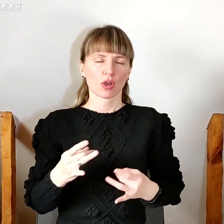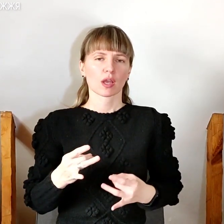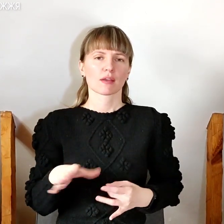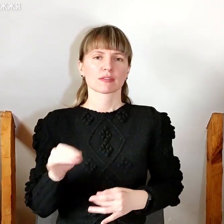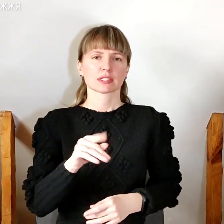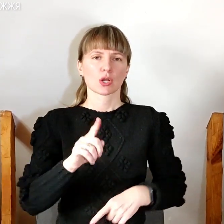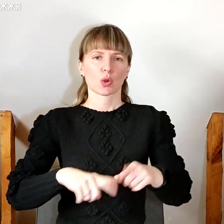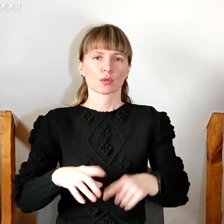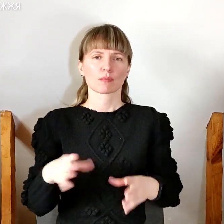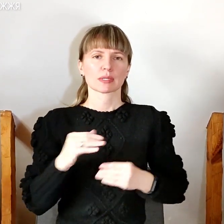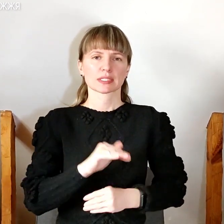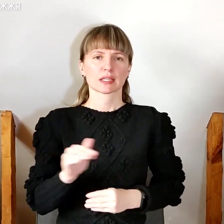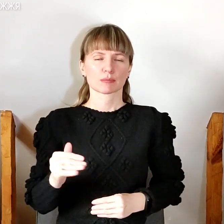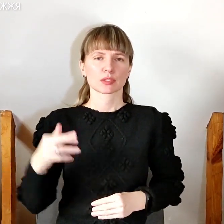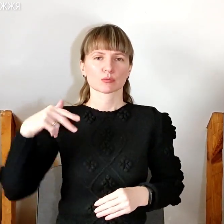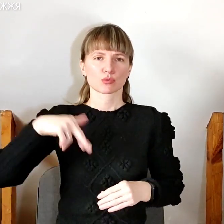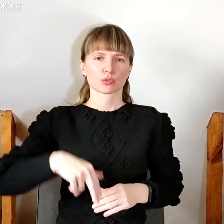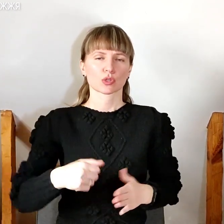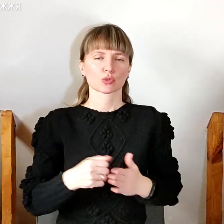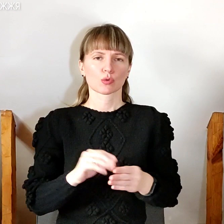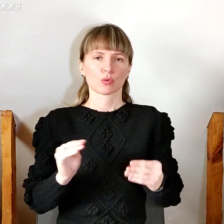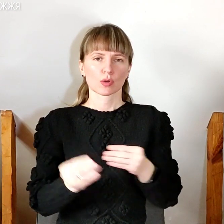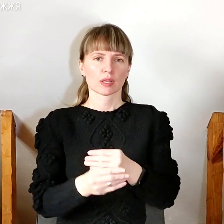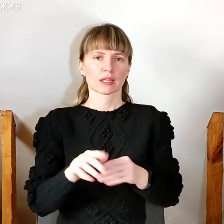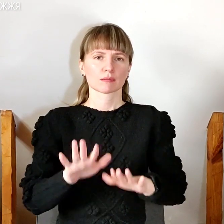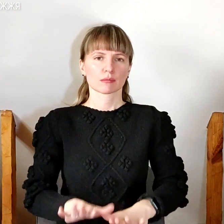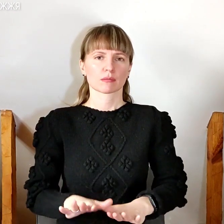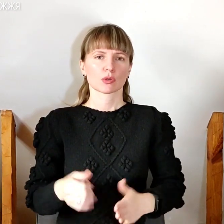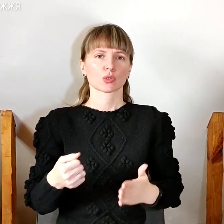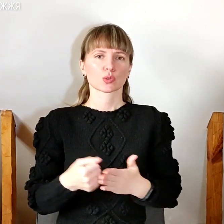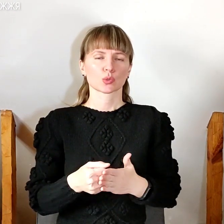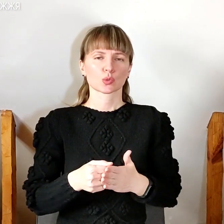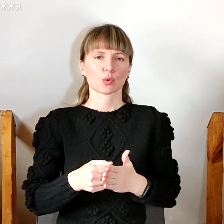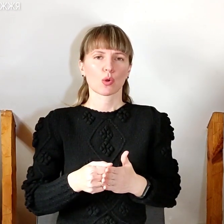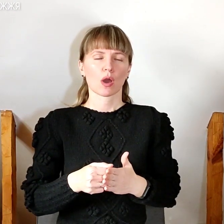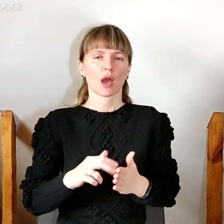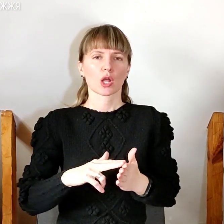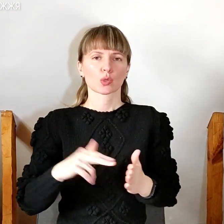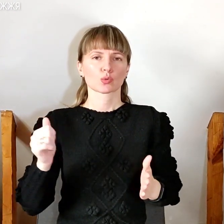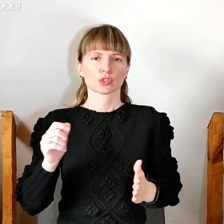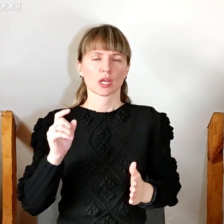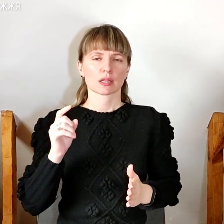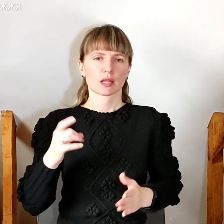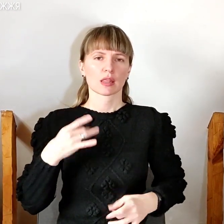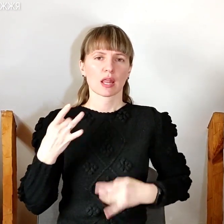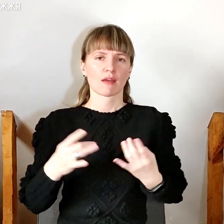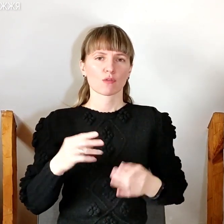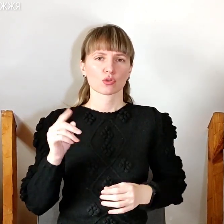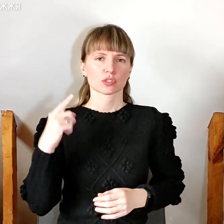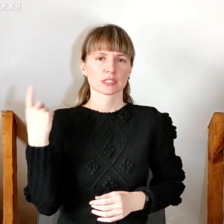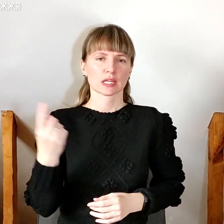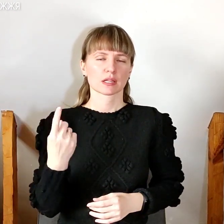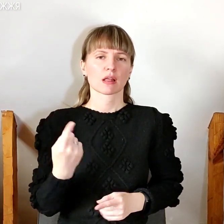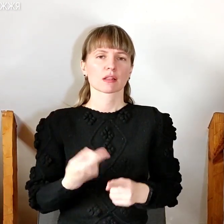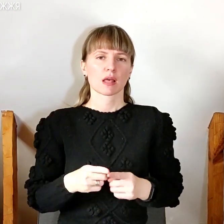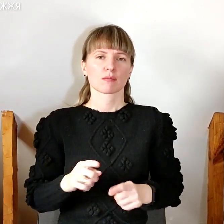дітьми спускаються безпосередньо до укриття і перебувають там до відміни тривожного сигналу, тому там намагаються забезпечити всім